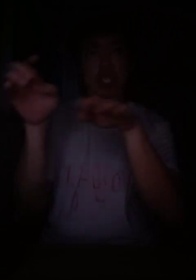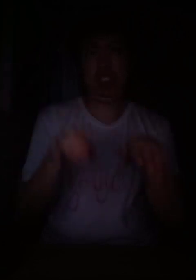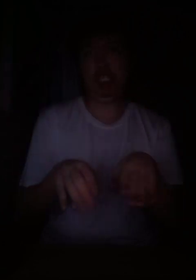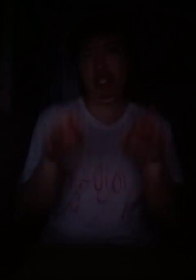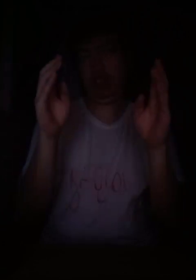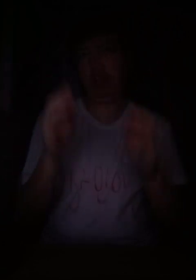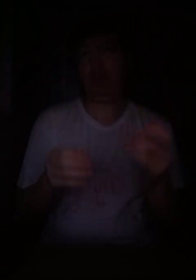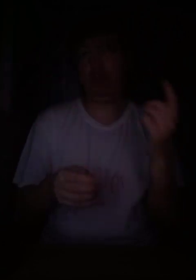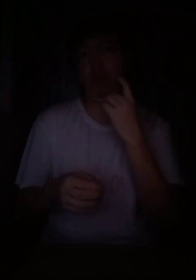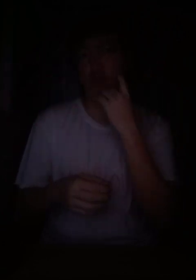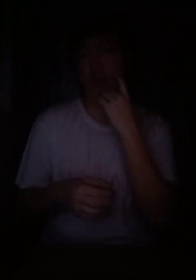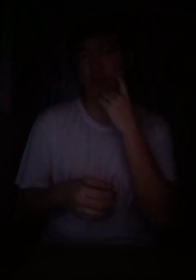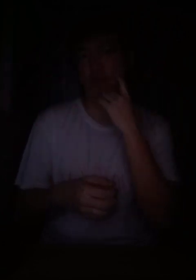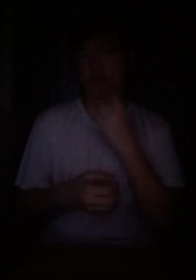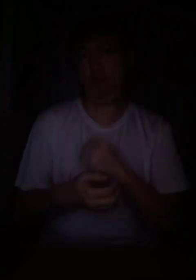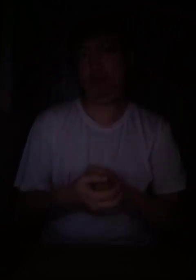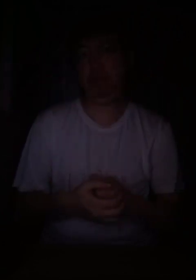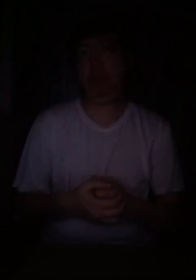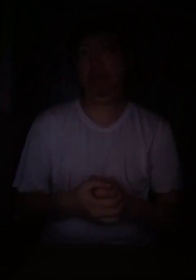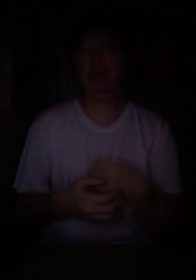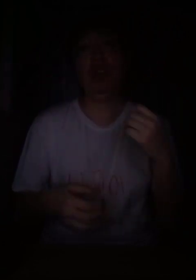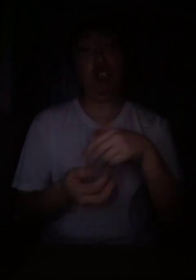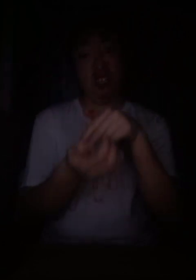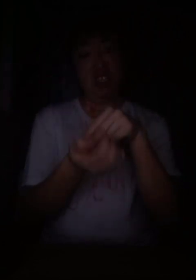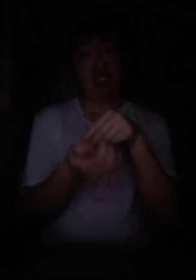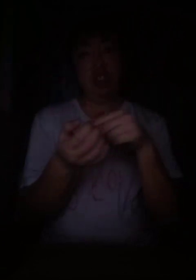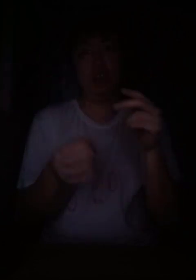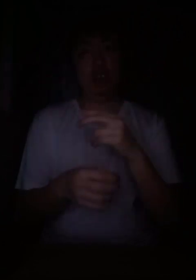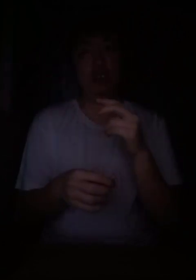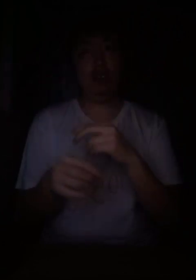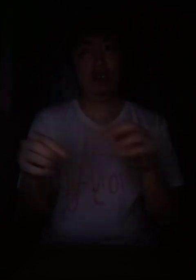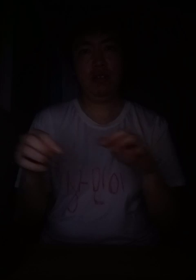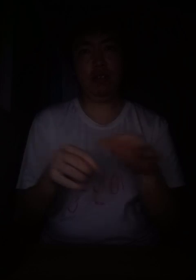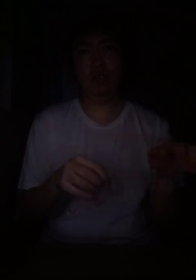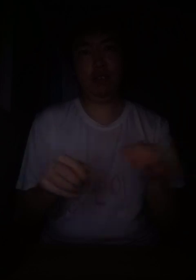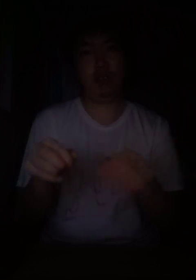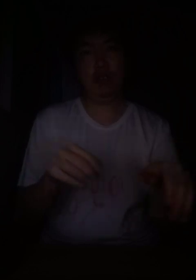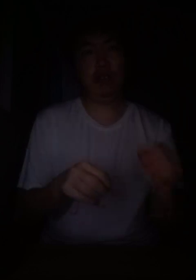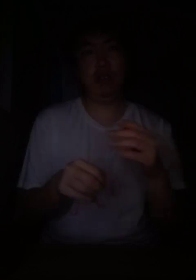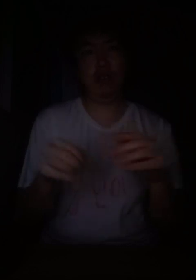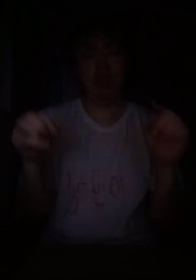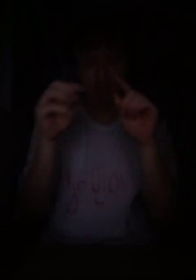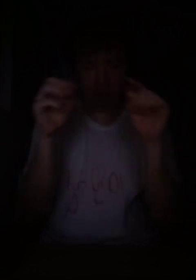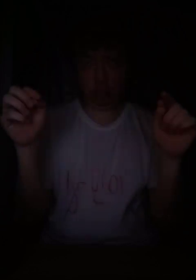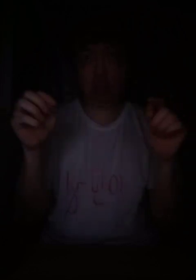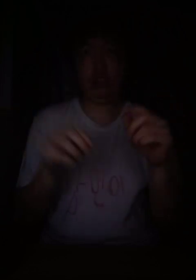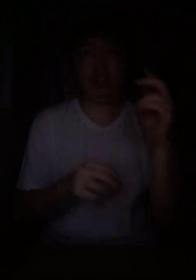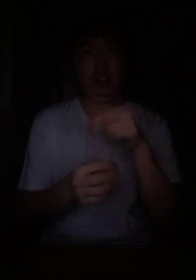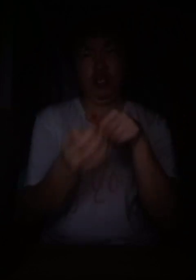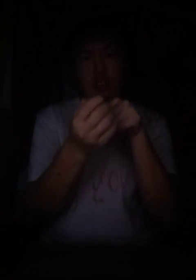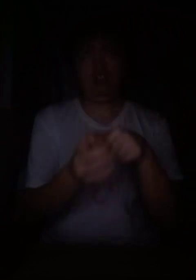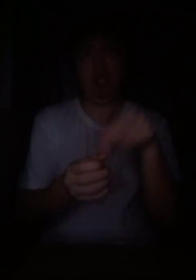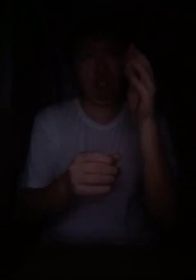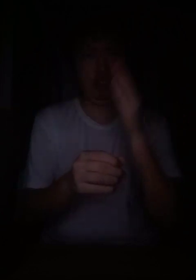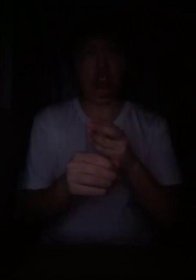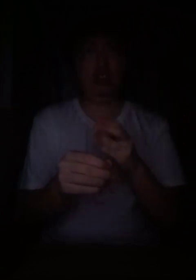것으로 보입니다. 승강기 통로로 빗물이 빠르게 들이닥쳐 정전이 되면서 승강기가 멈췄을 가능성이